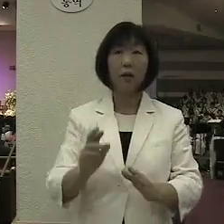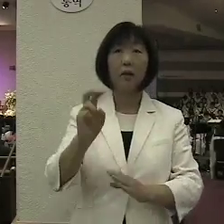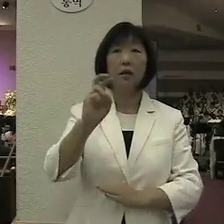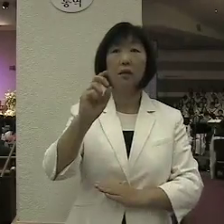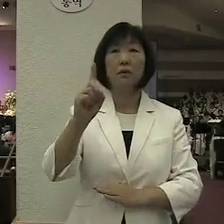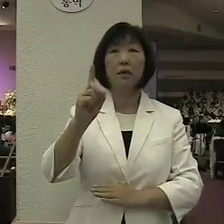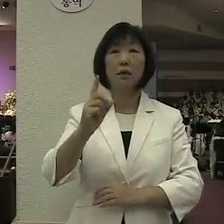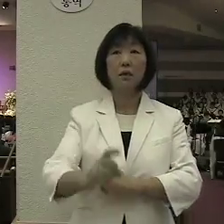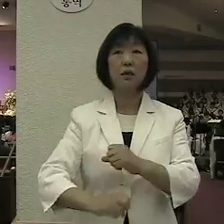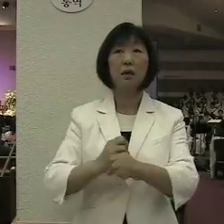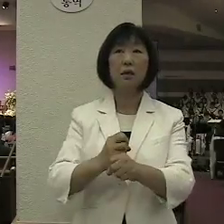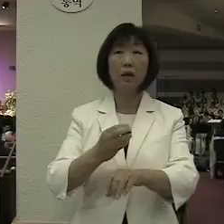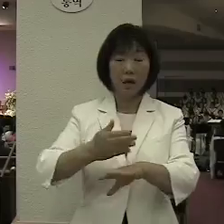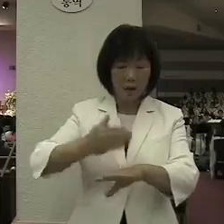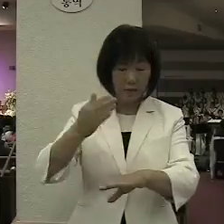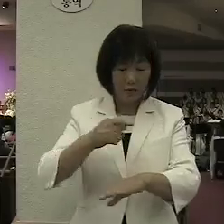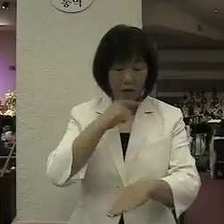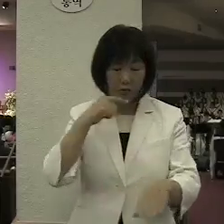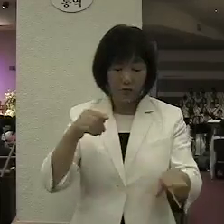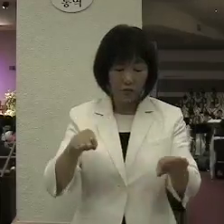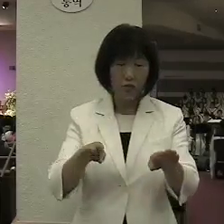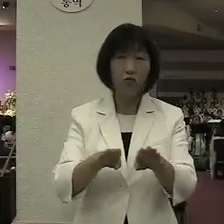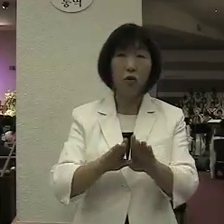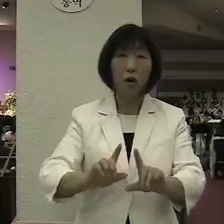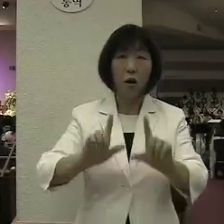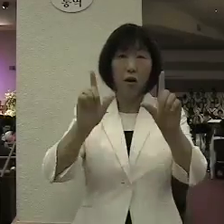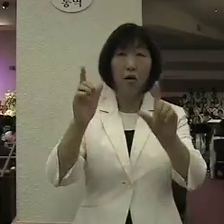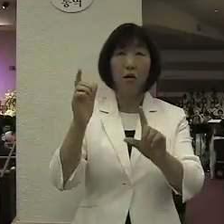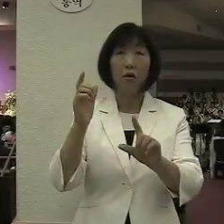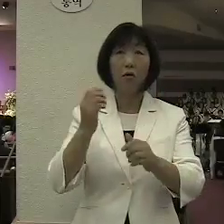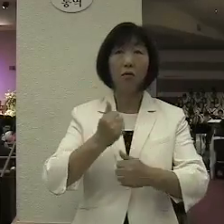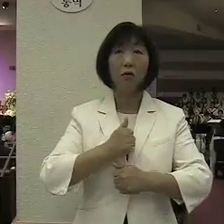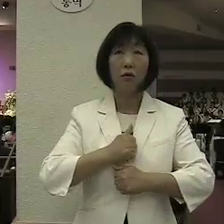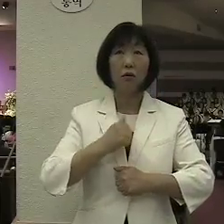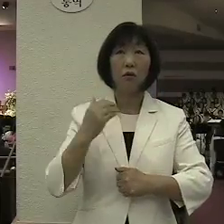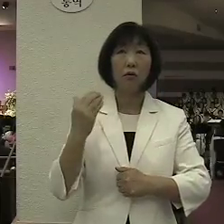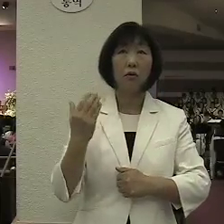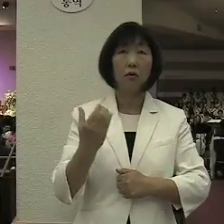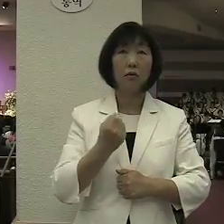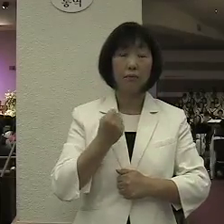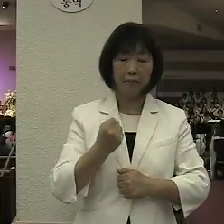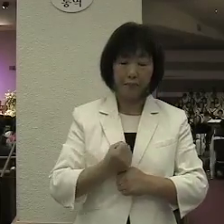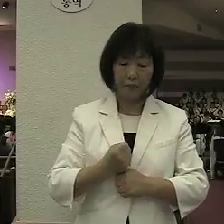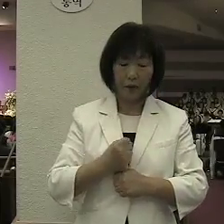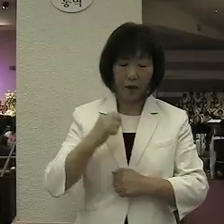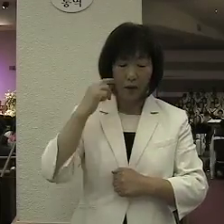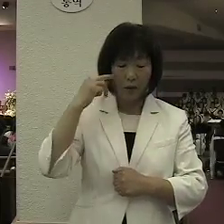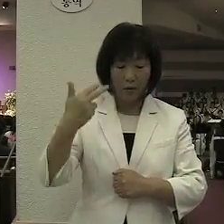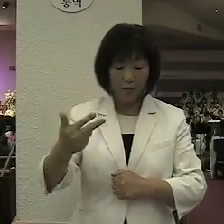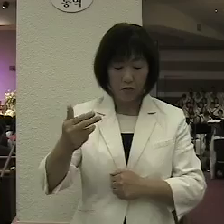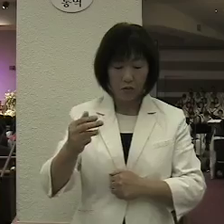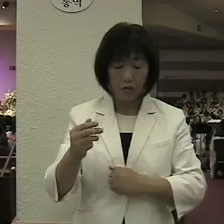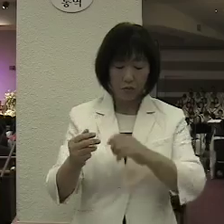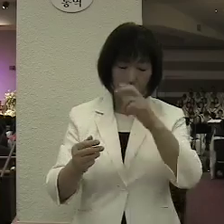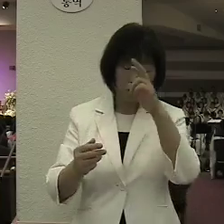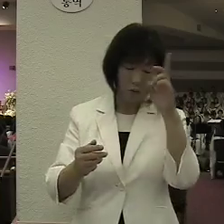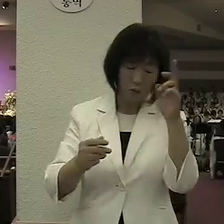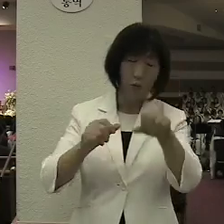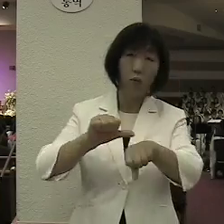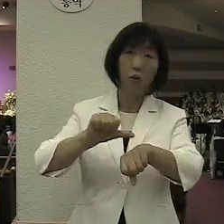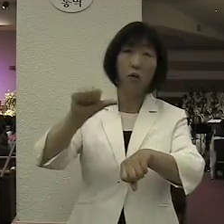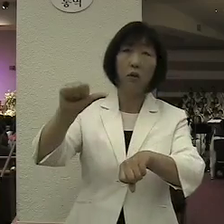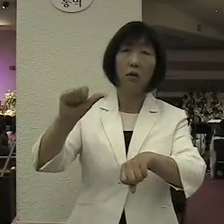기념 감사주일로 지킵니다. 교회 탄생 주년을 맞이해서 다음 주일 오후 5시 30분에 임직